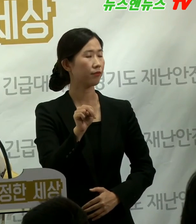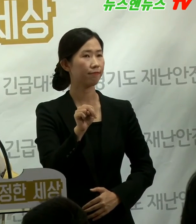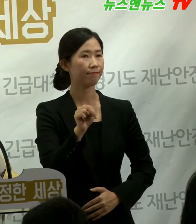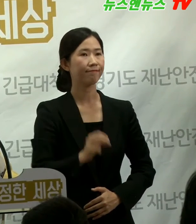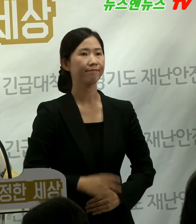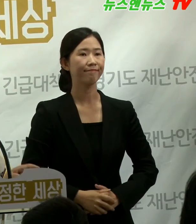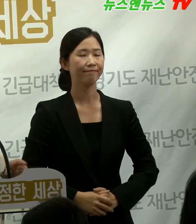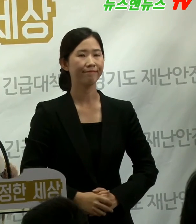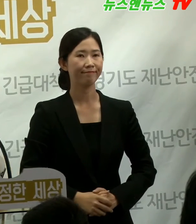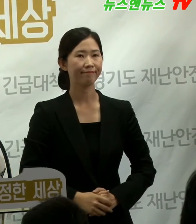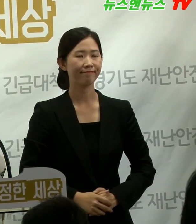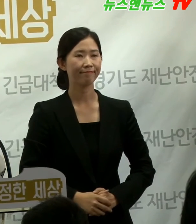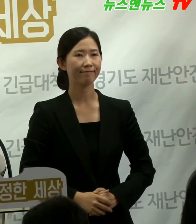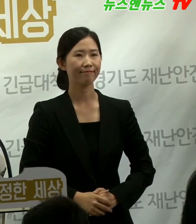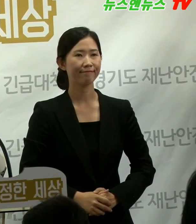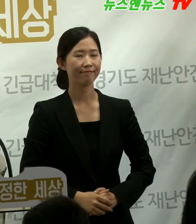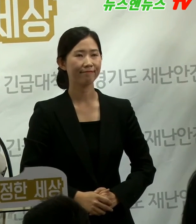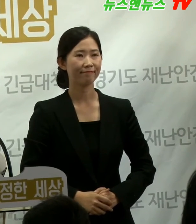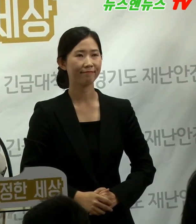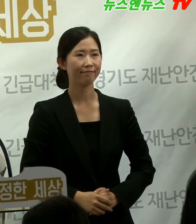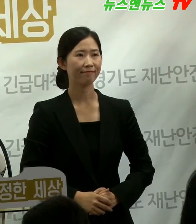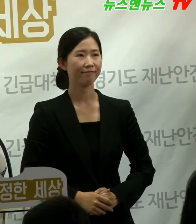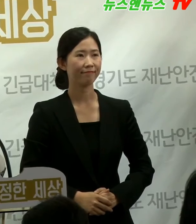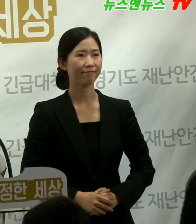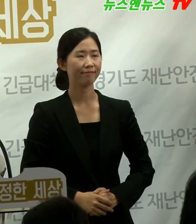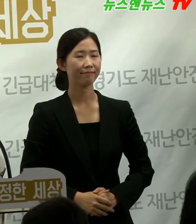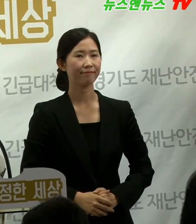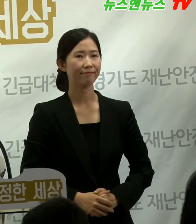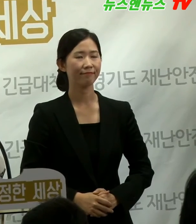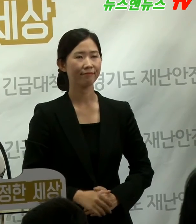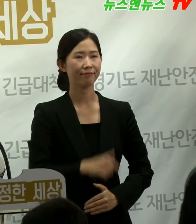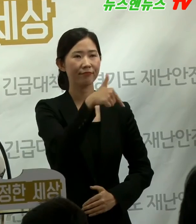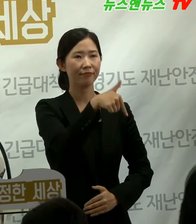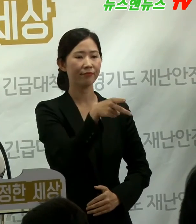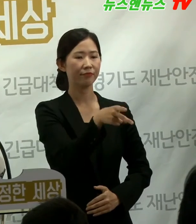아니었어요? 환영을 보신 것 같습니다. 그러면 경인메일이요. 네.